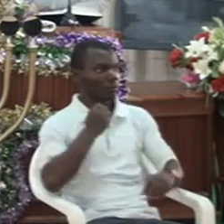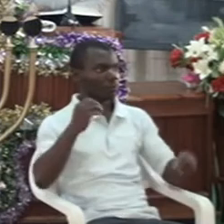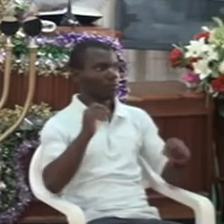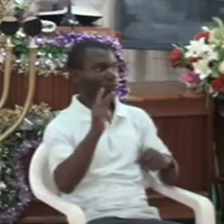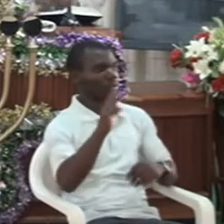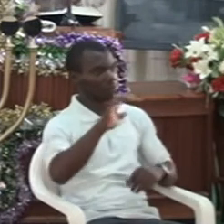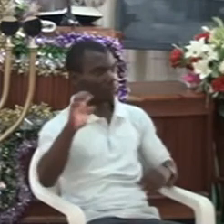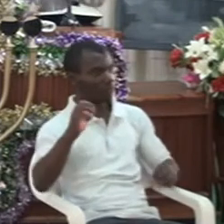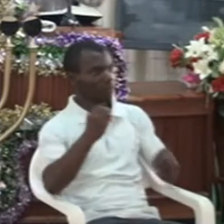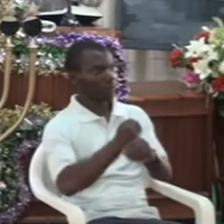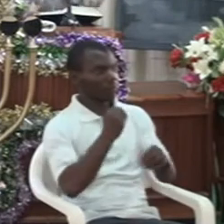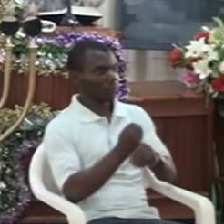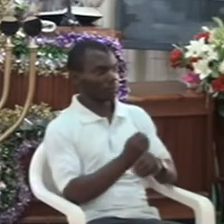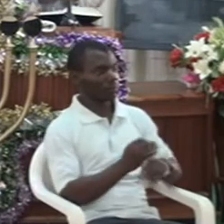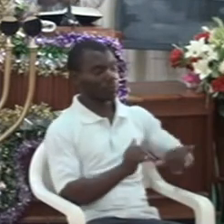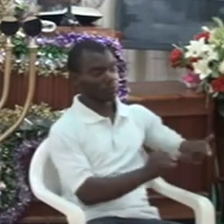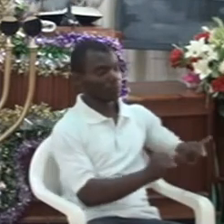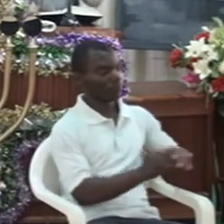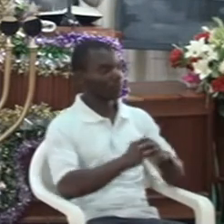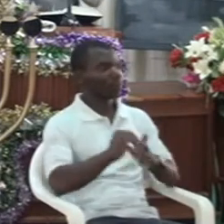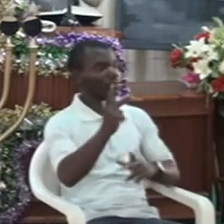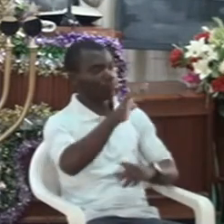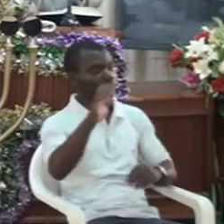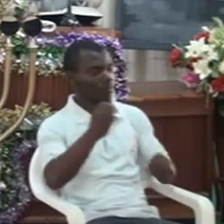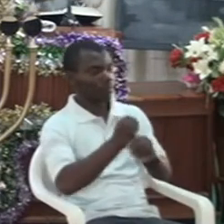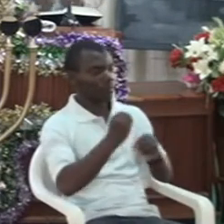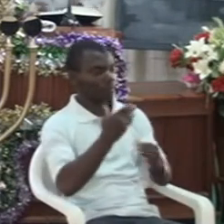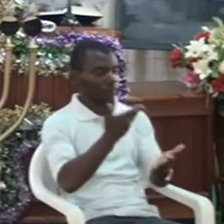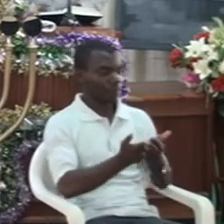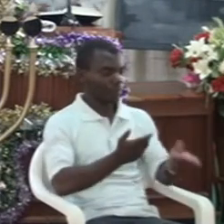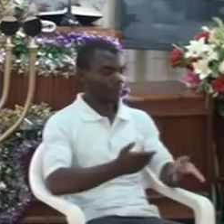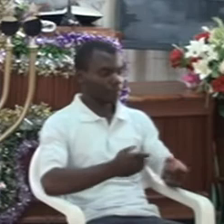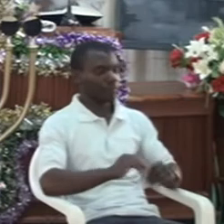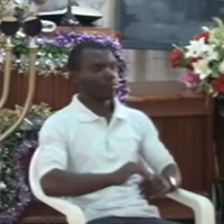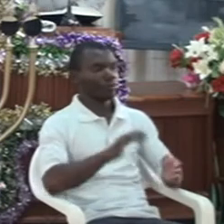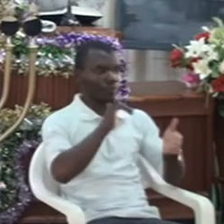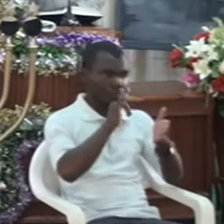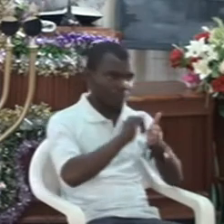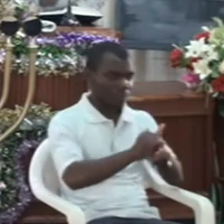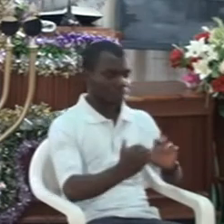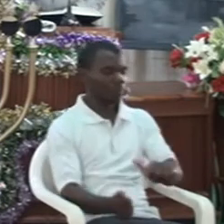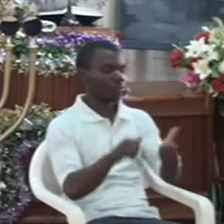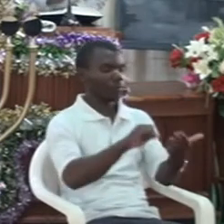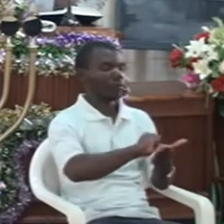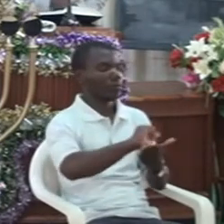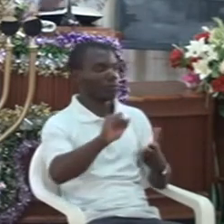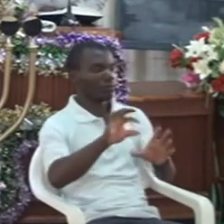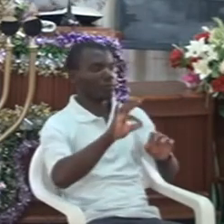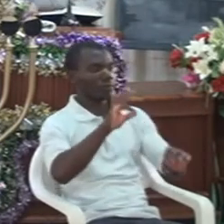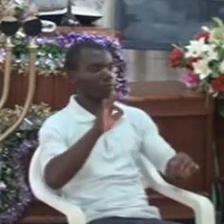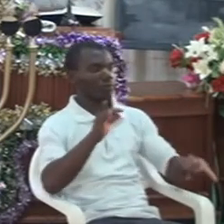Et la troisième œuvre, c'est par là que nous, c'est là que nous sommes arrivés. C'est le baptême du